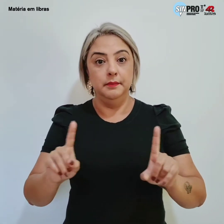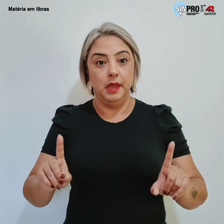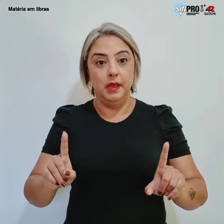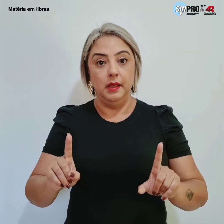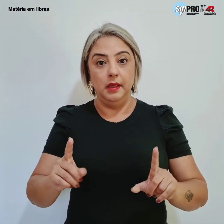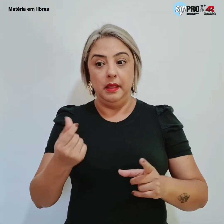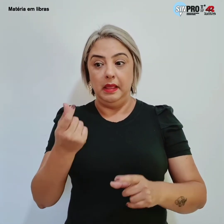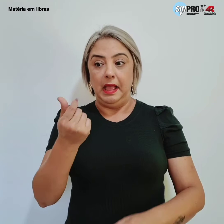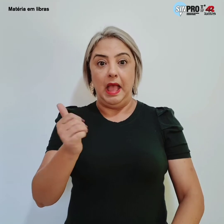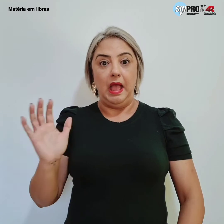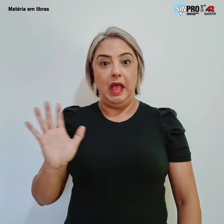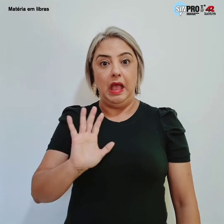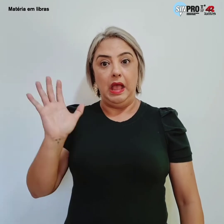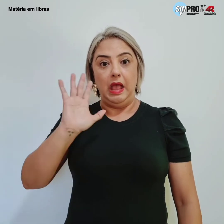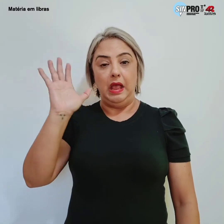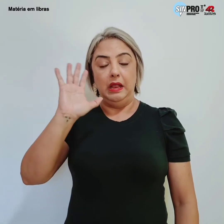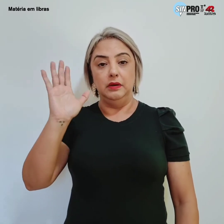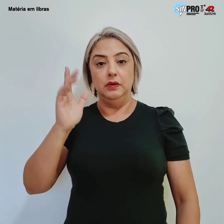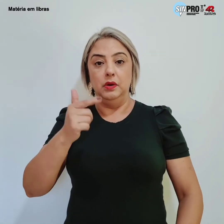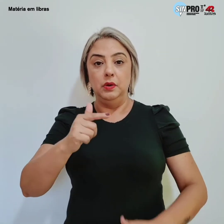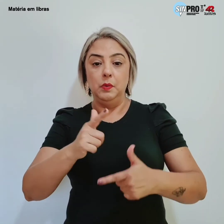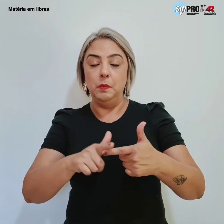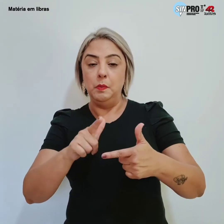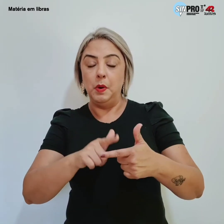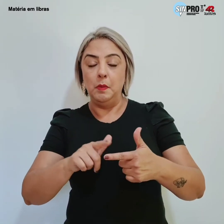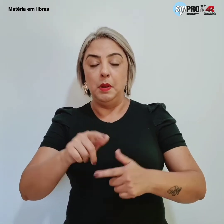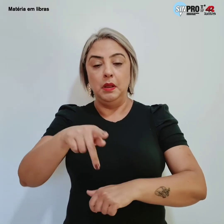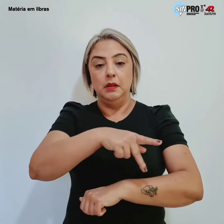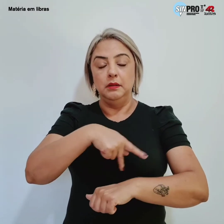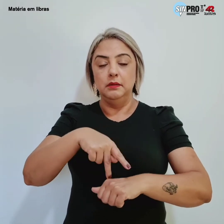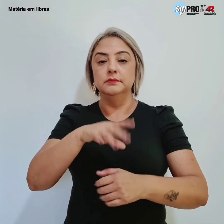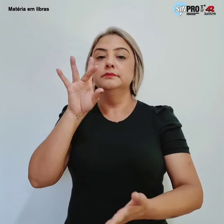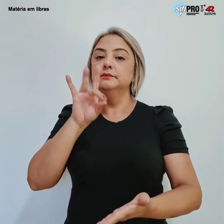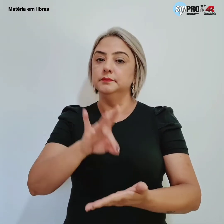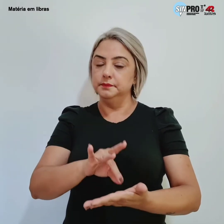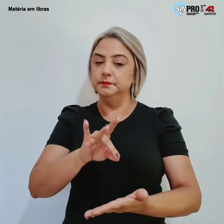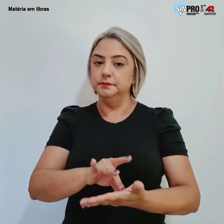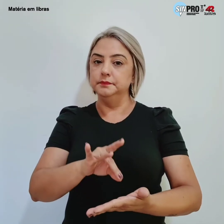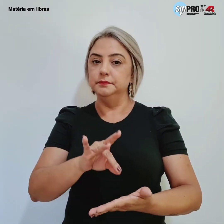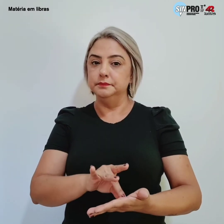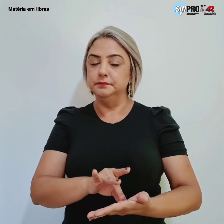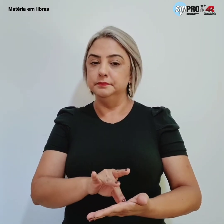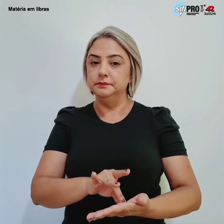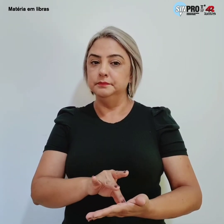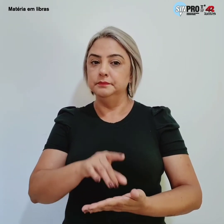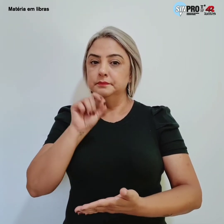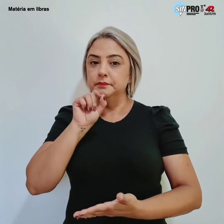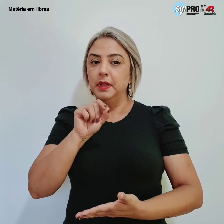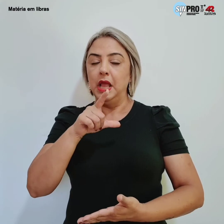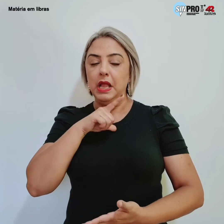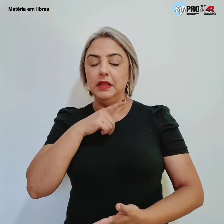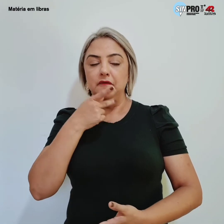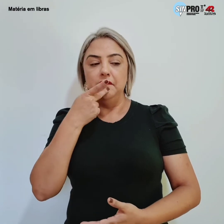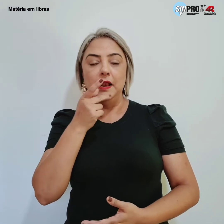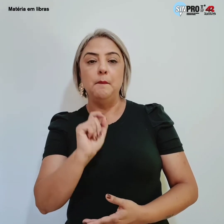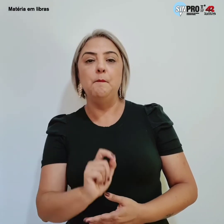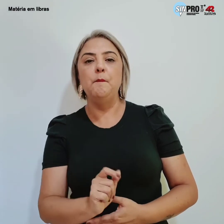Embora a alta dos preços e a crise do país seja uma realidade avassaladora, ainda se fala